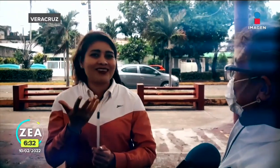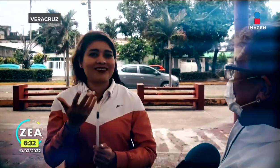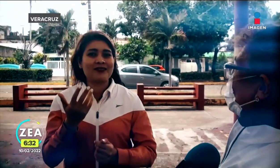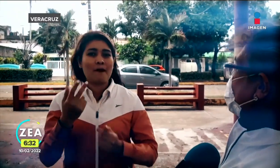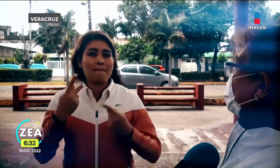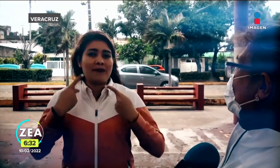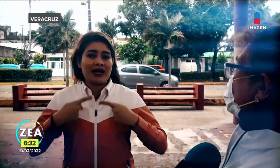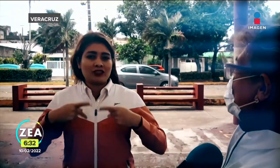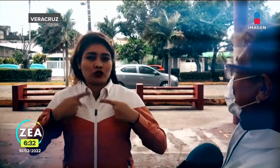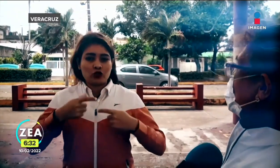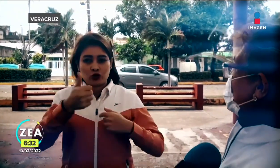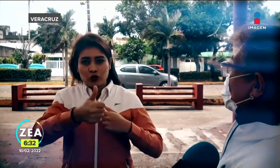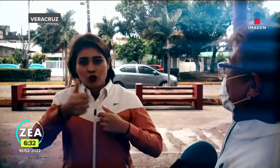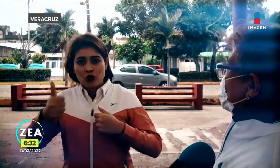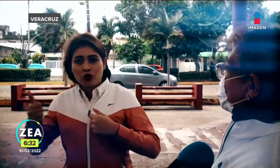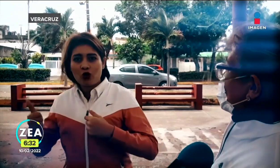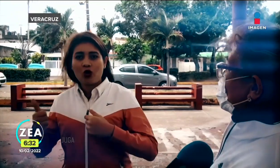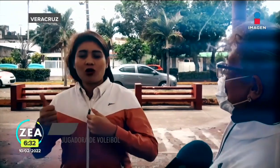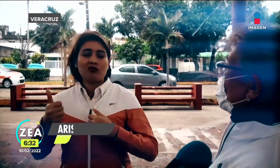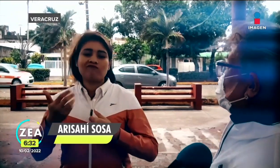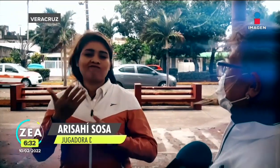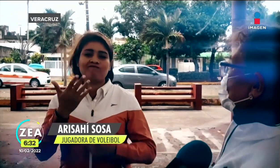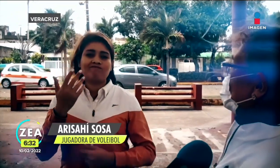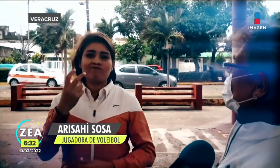Yo quiero que todos